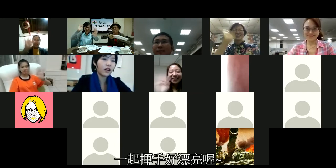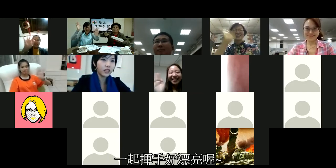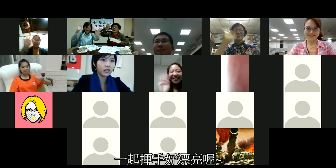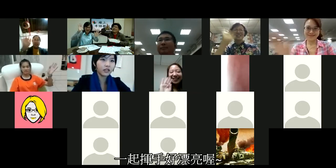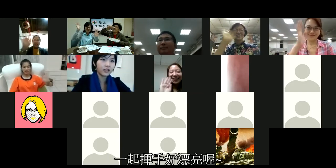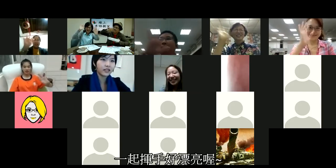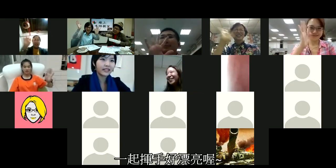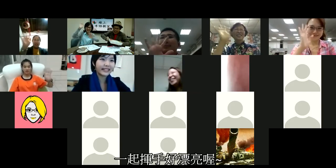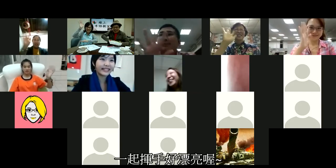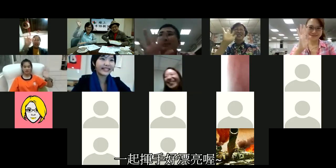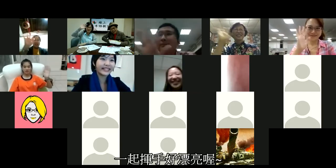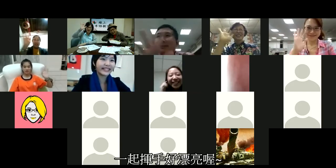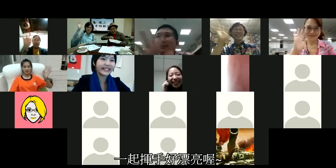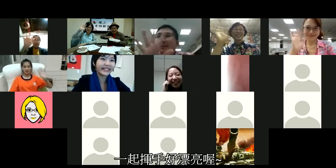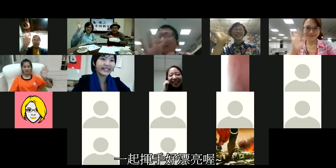到好多人哦，一起挥手，好漂亮哦。